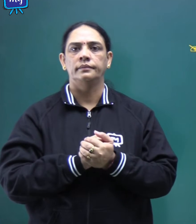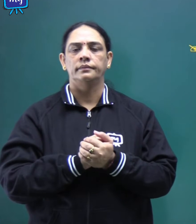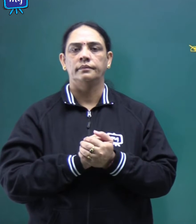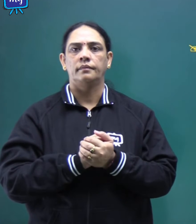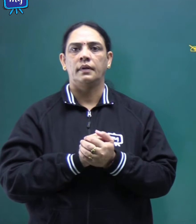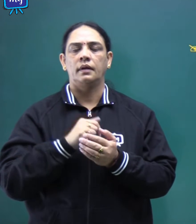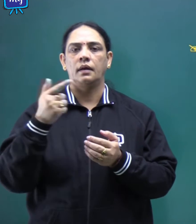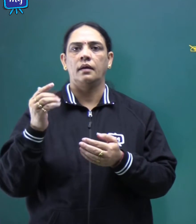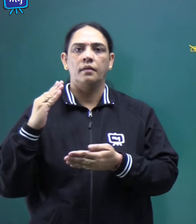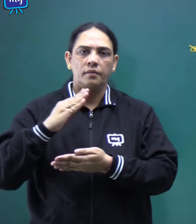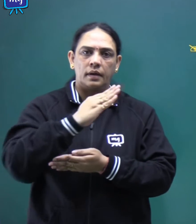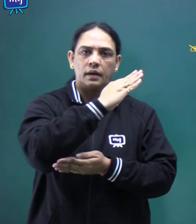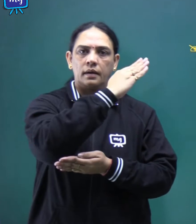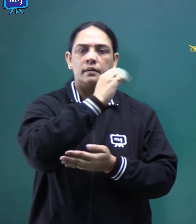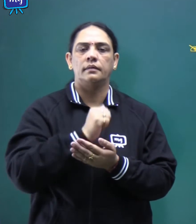के विकर्ण